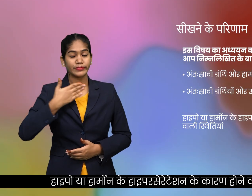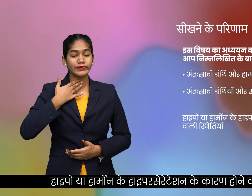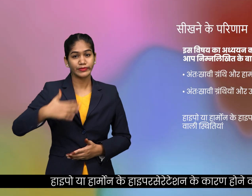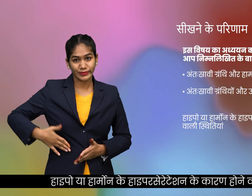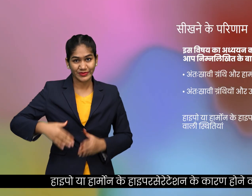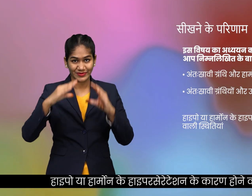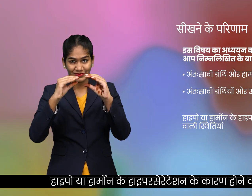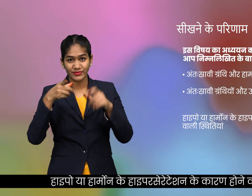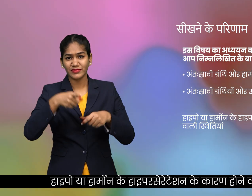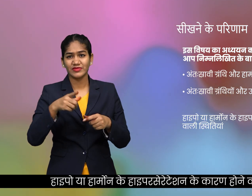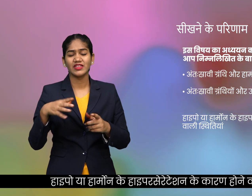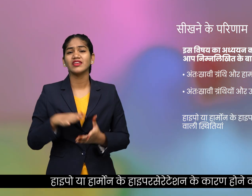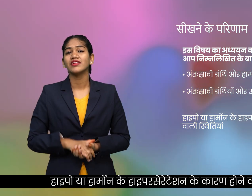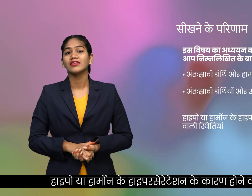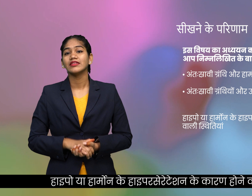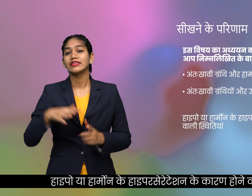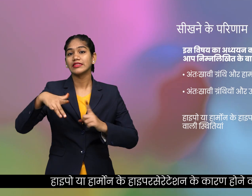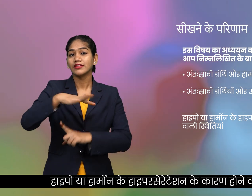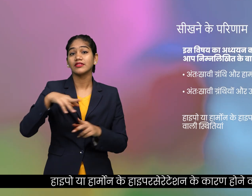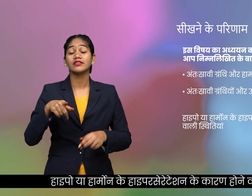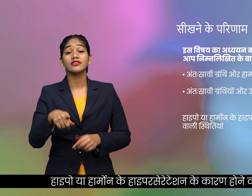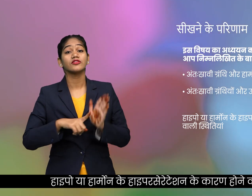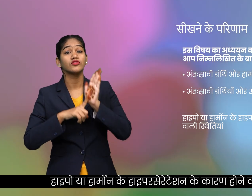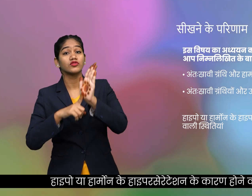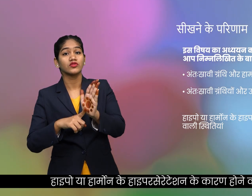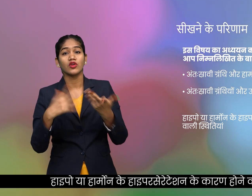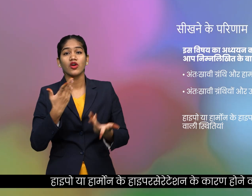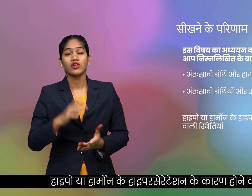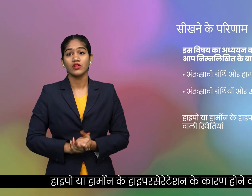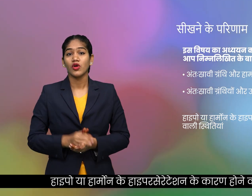हाइपो या हार्मोन के हाइपर